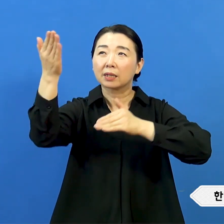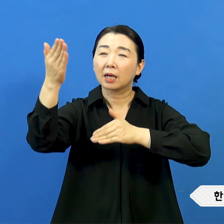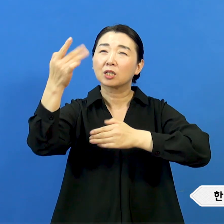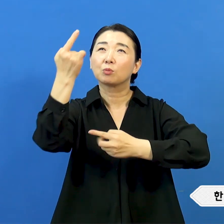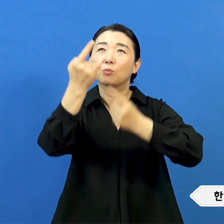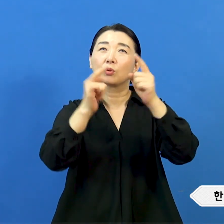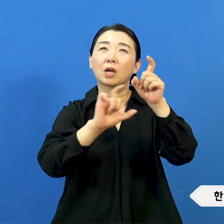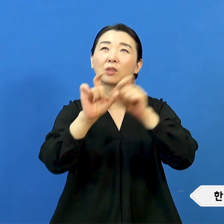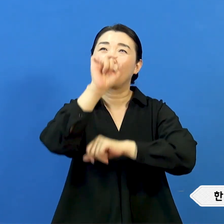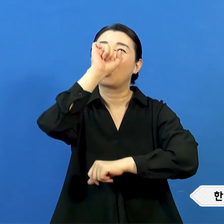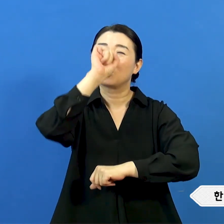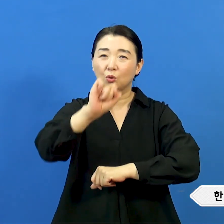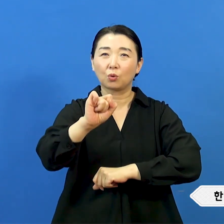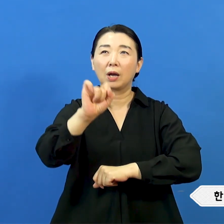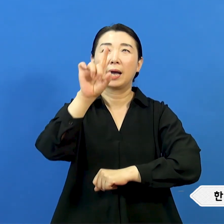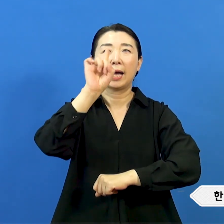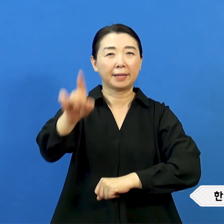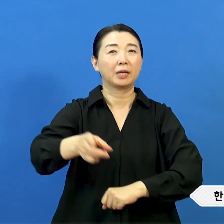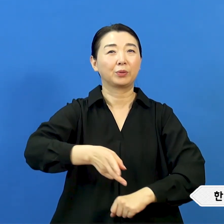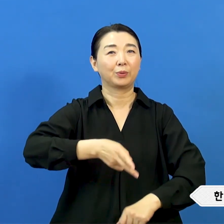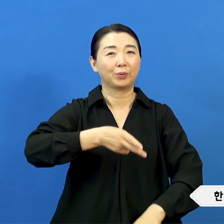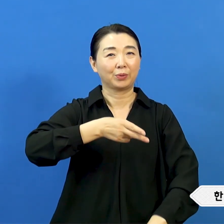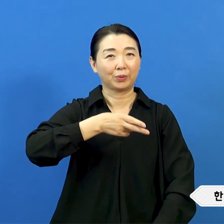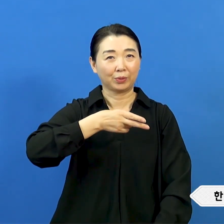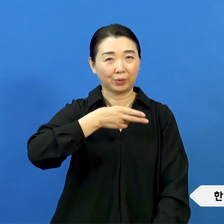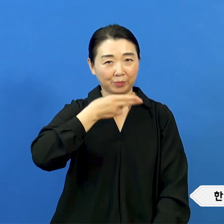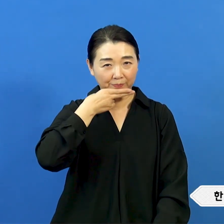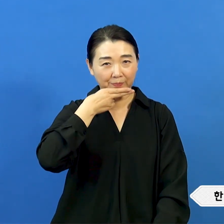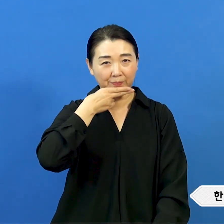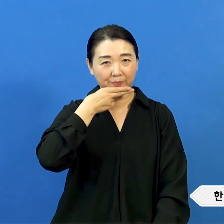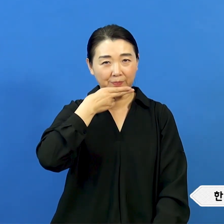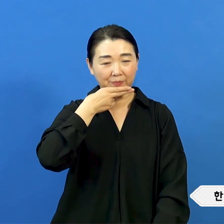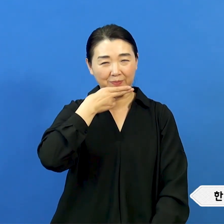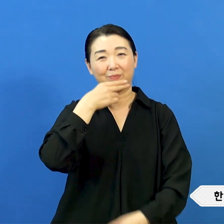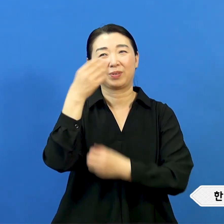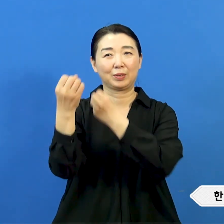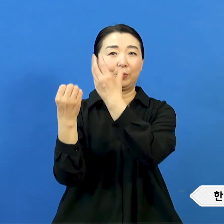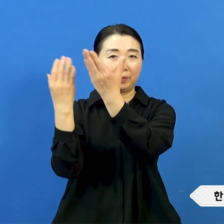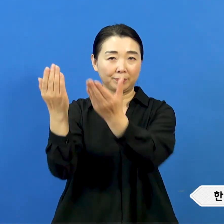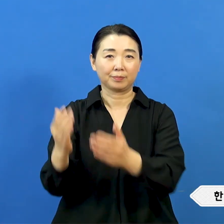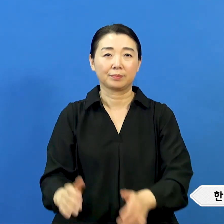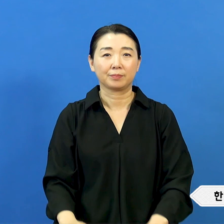당신보다 더 좋은 것은 단 하나도 없었습니다.